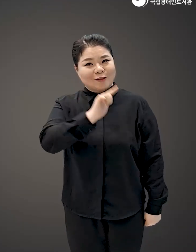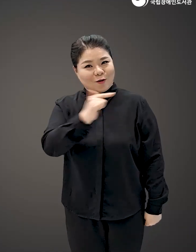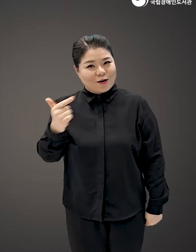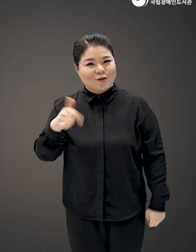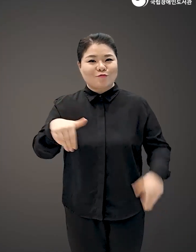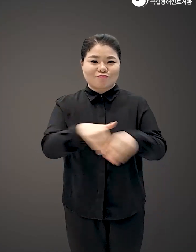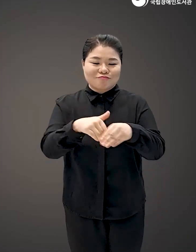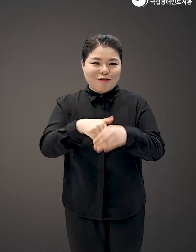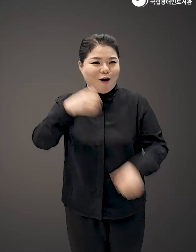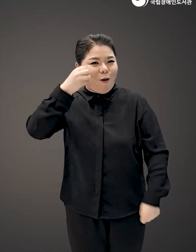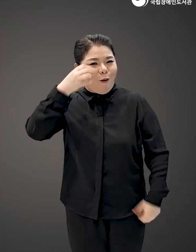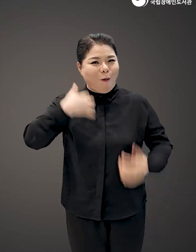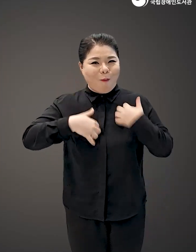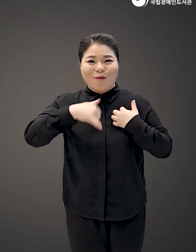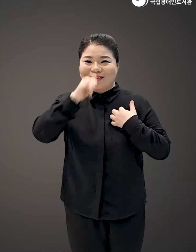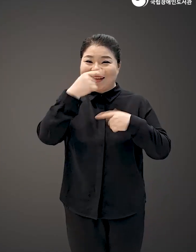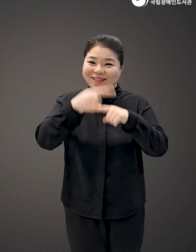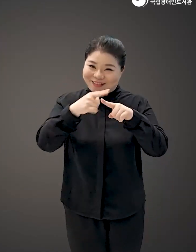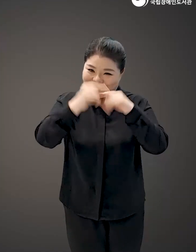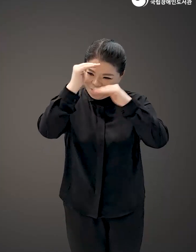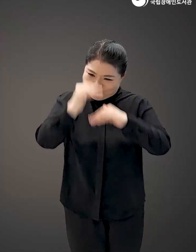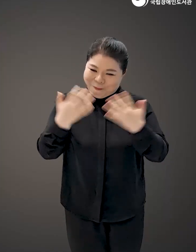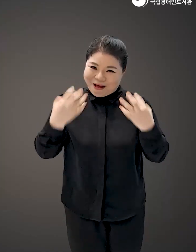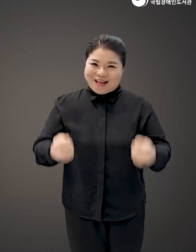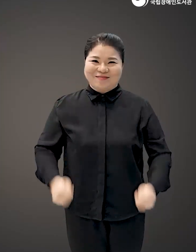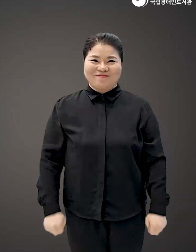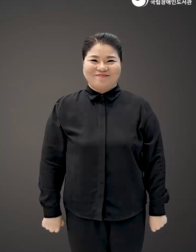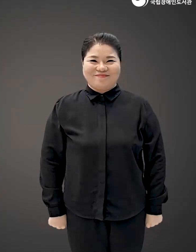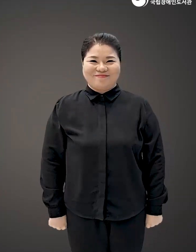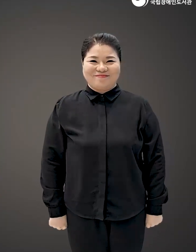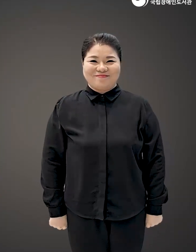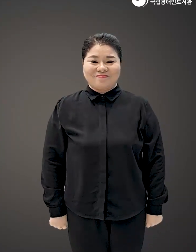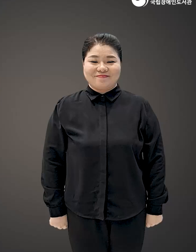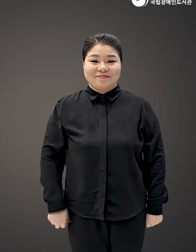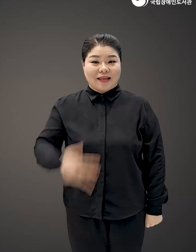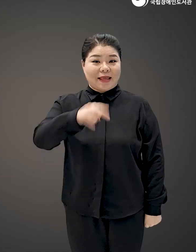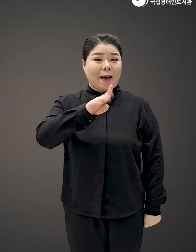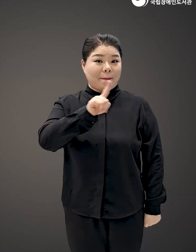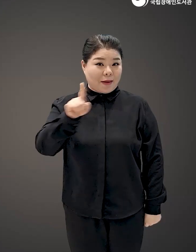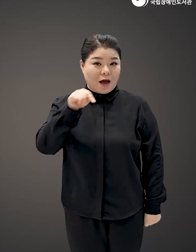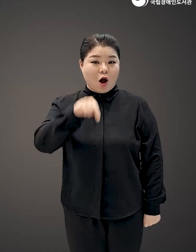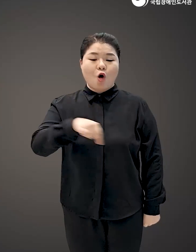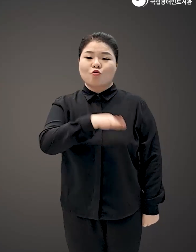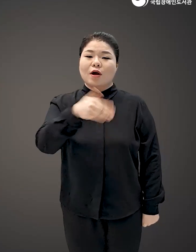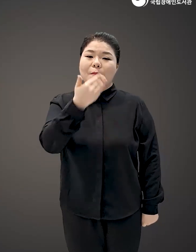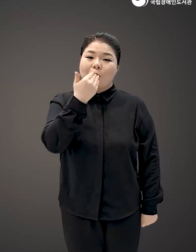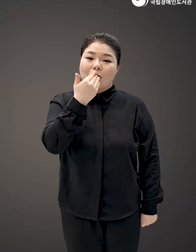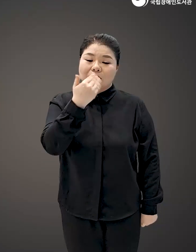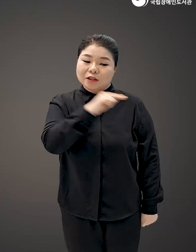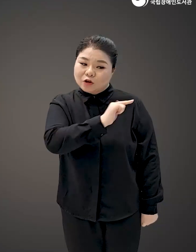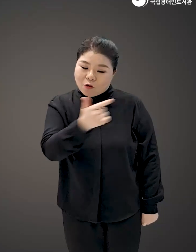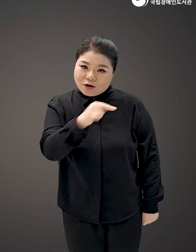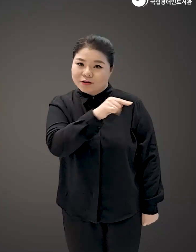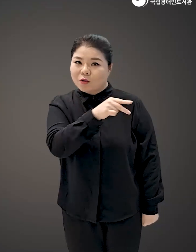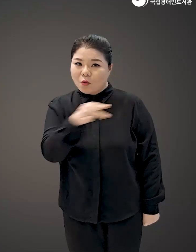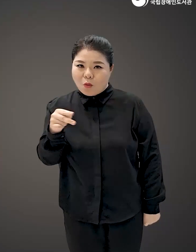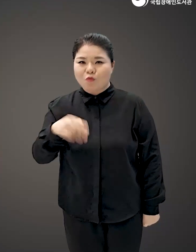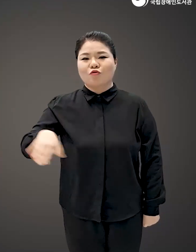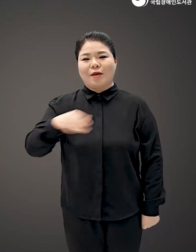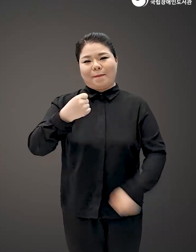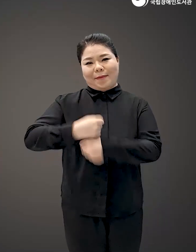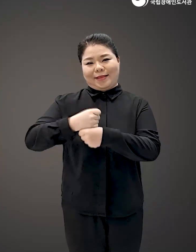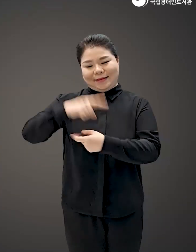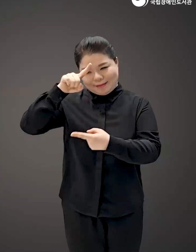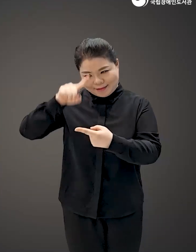문화가 신기하고 재미있다는 평가가 줄을 이뤘습니다. 차바는 우리가 먹는 것들이 곧 우리를 이루는